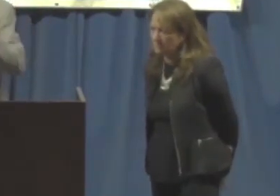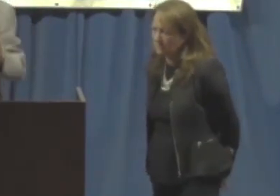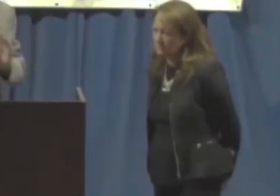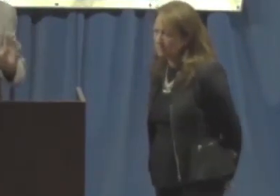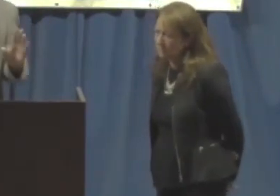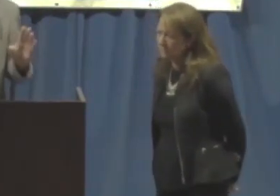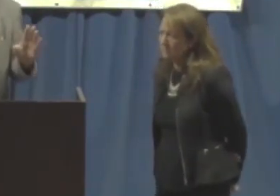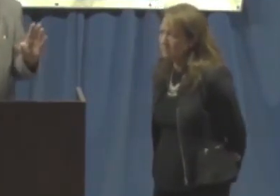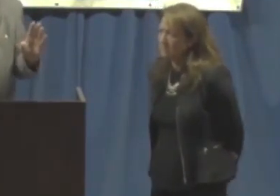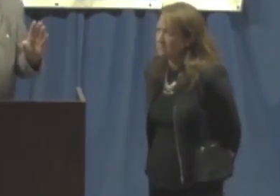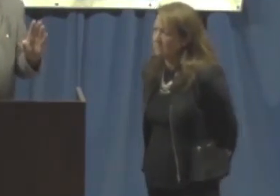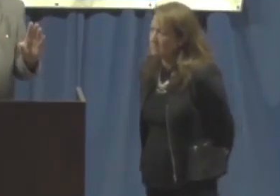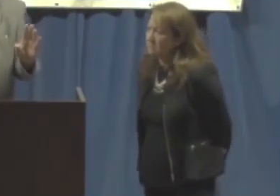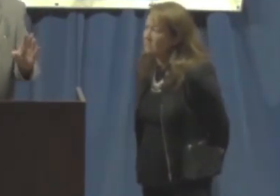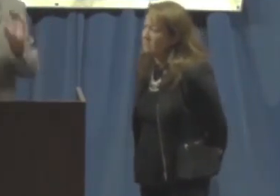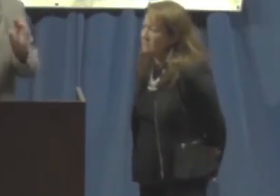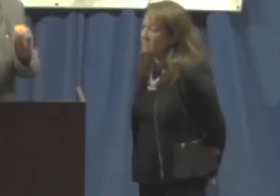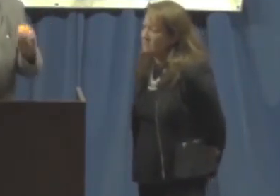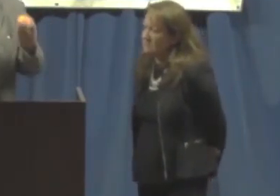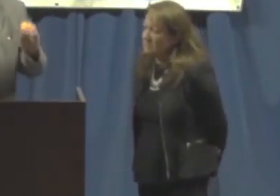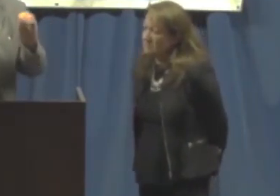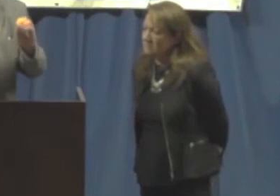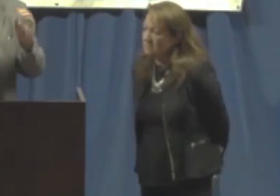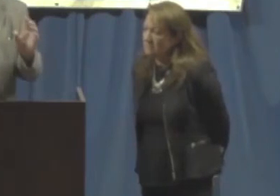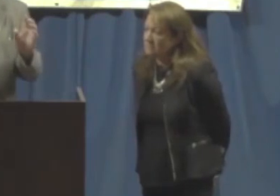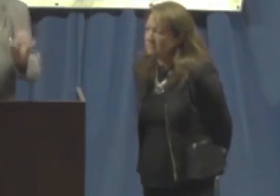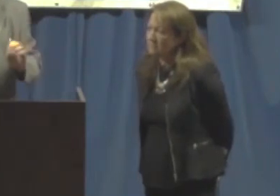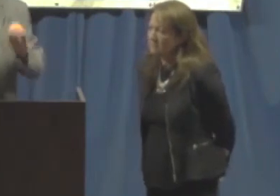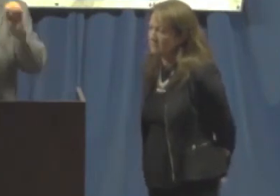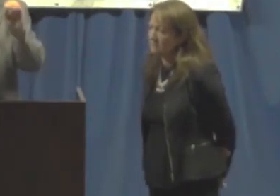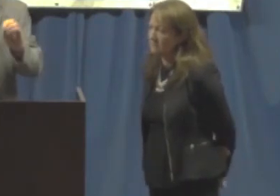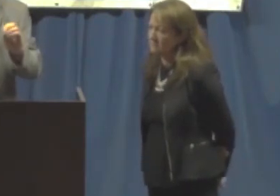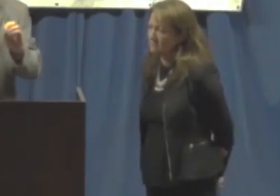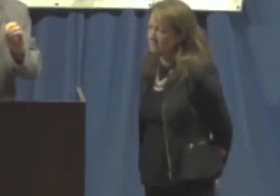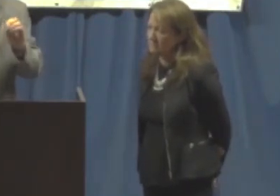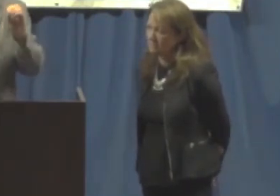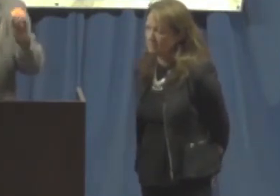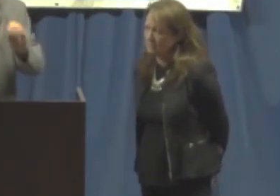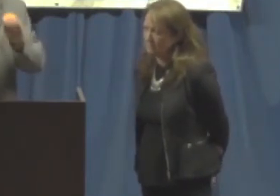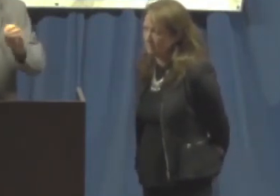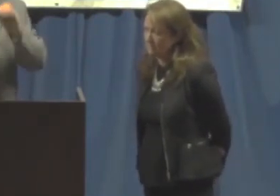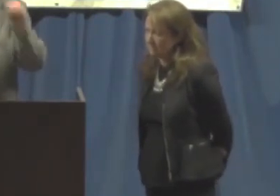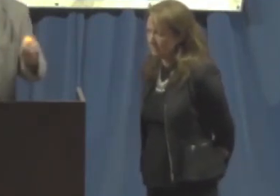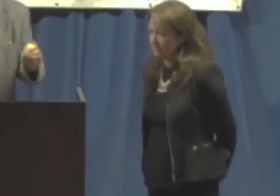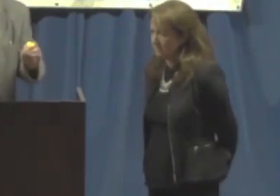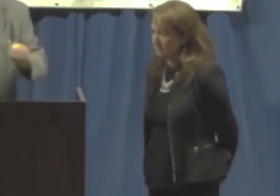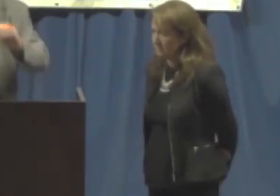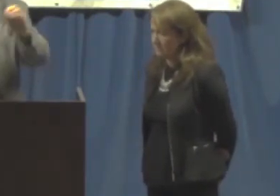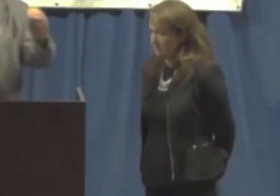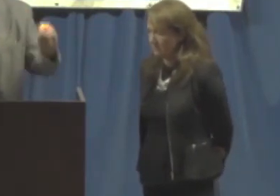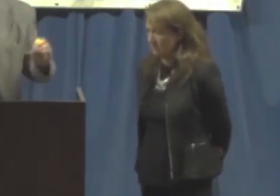a los amigos y esto es terriblemente peligroso porque esas frecuencias después van a faltar